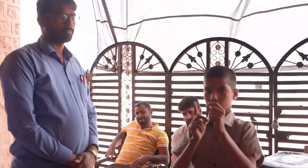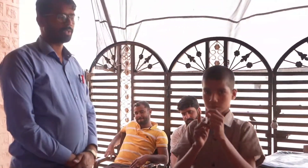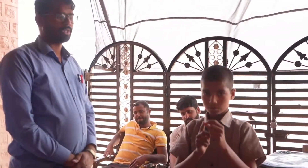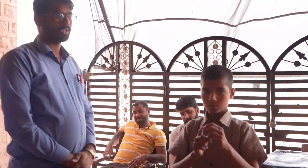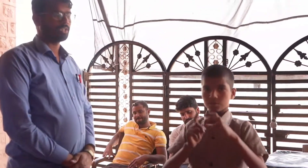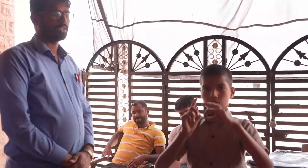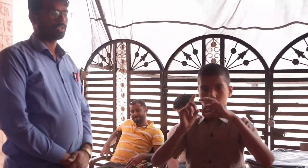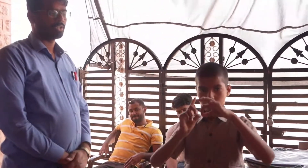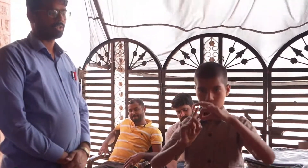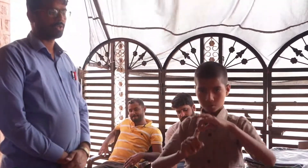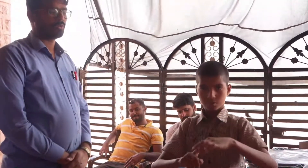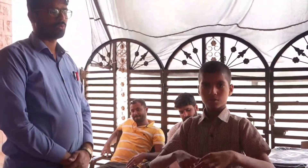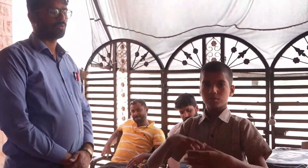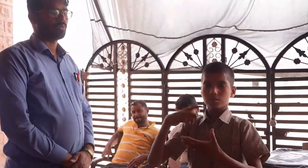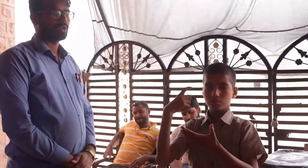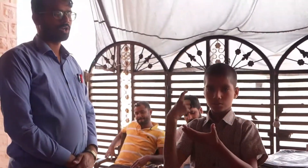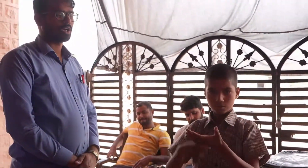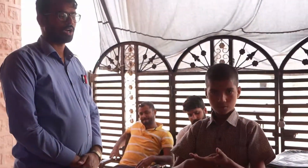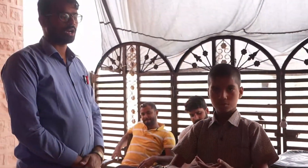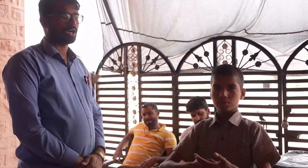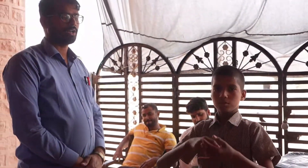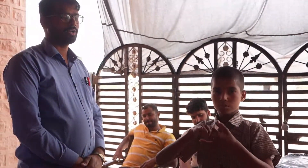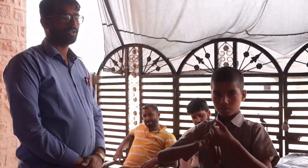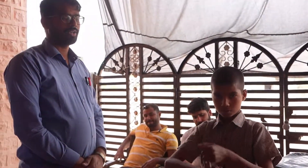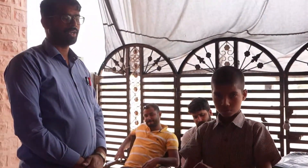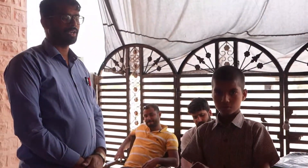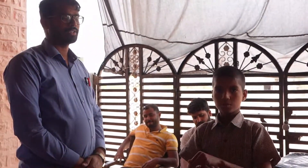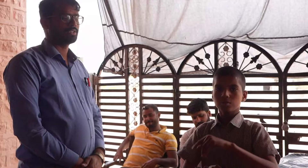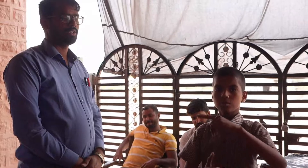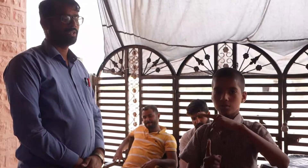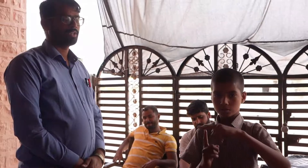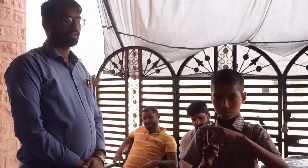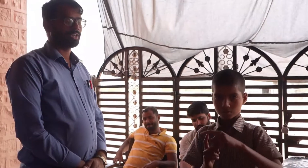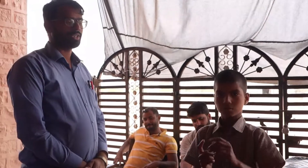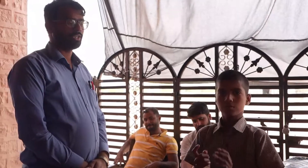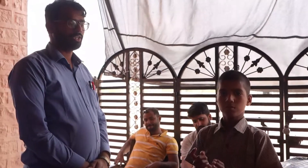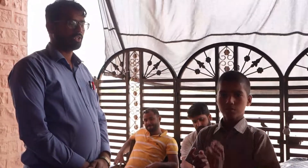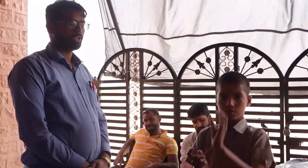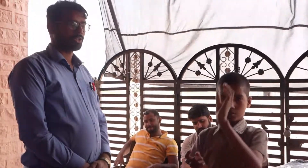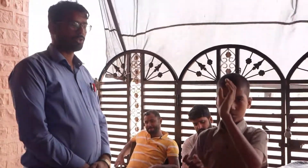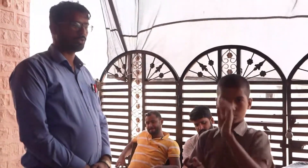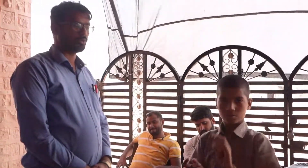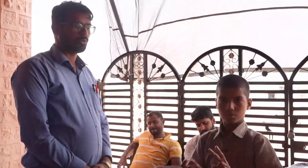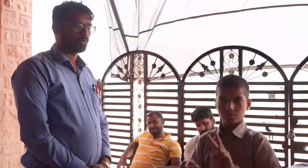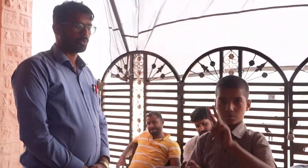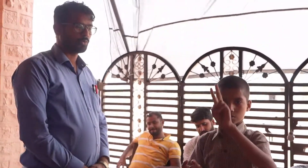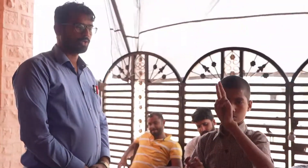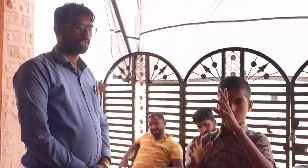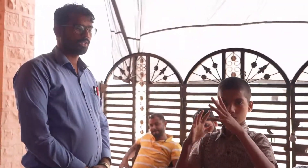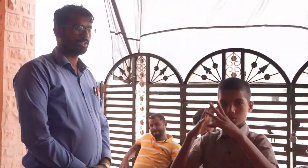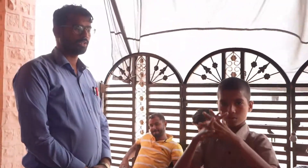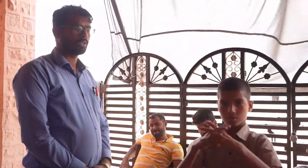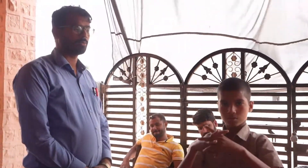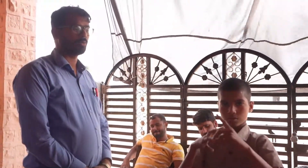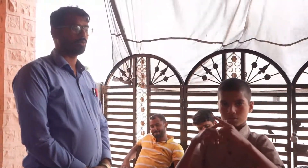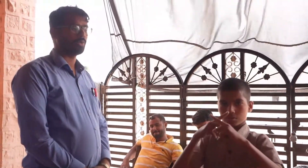पी क्यू आर एस टी यू वी